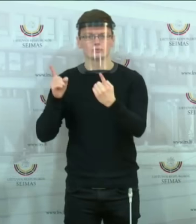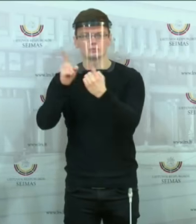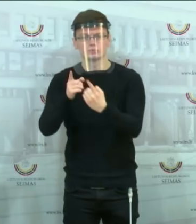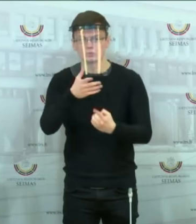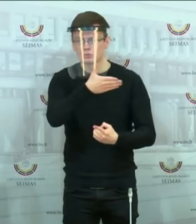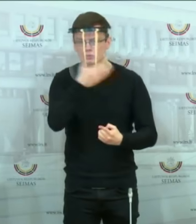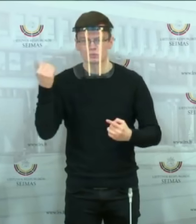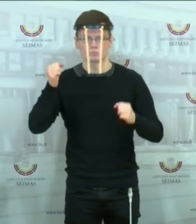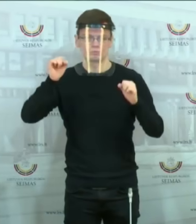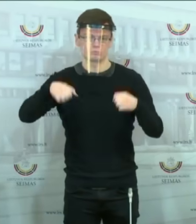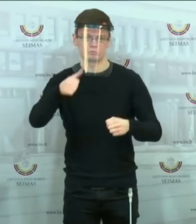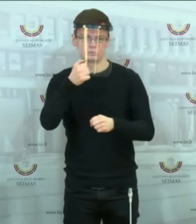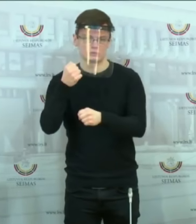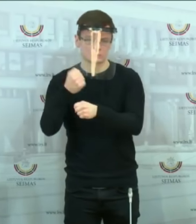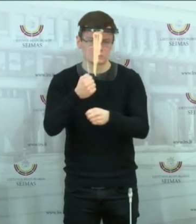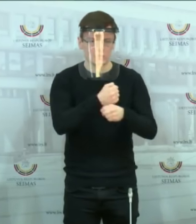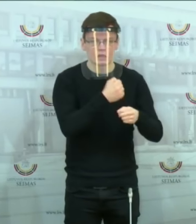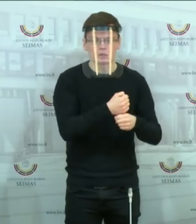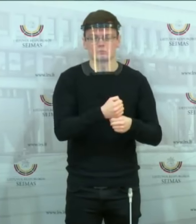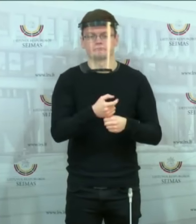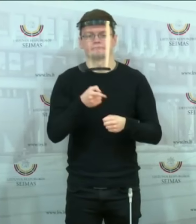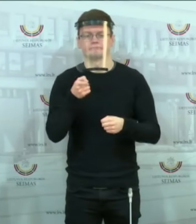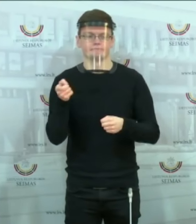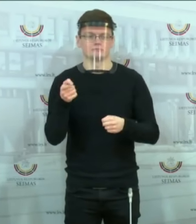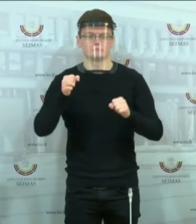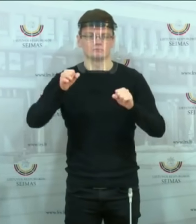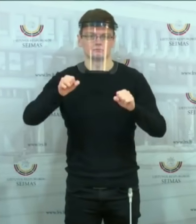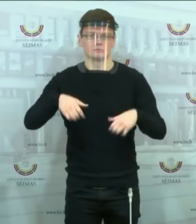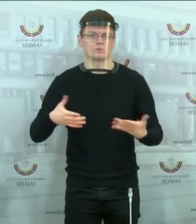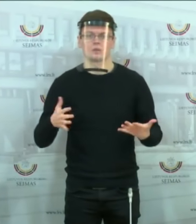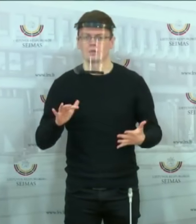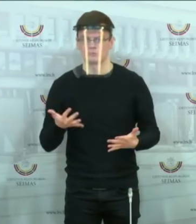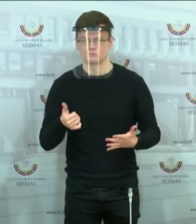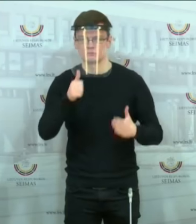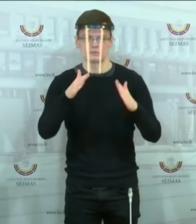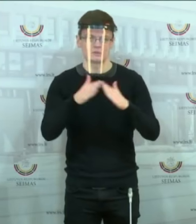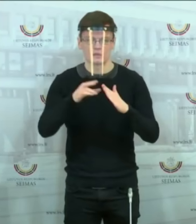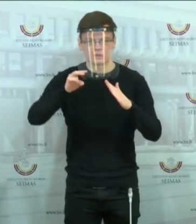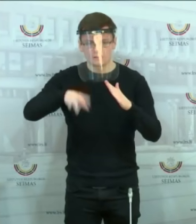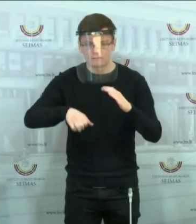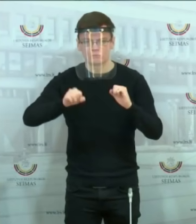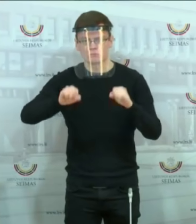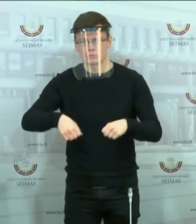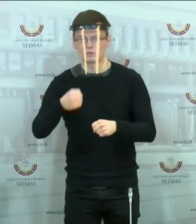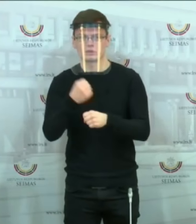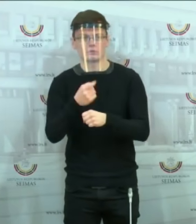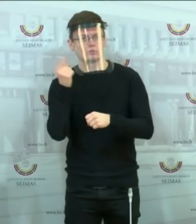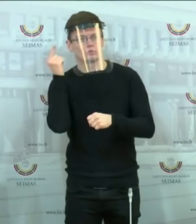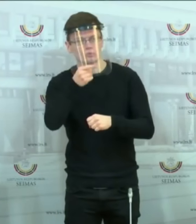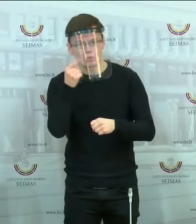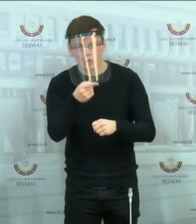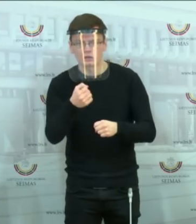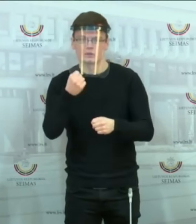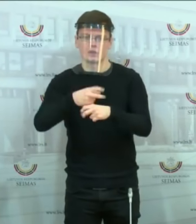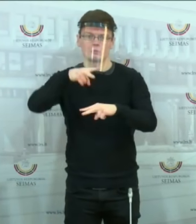kontaktuoti, gali kažkokius darbus padaryti, kuriuos, na, gali nudirbti ar iš namų, ar nuotoliniu būdu, o gal ir toj pačioj darbo